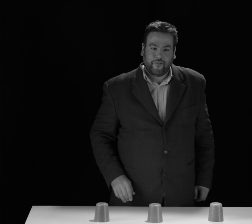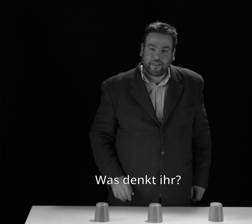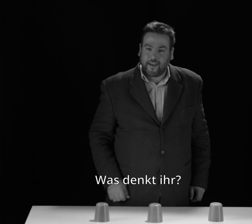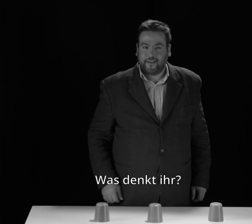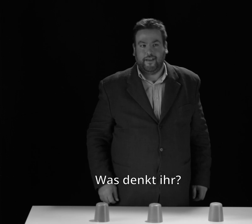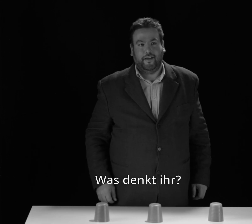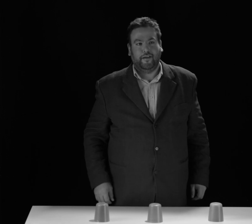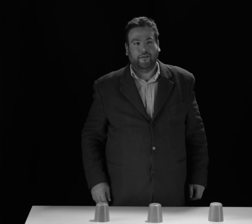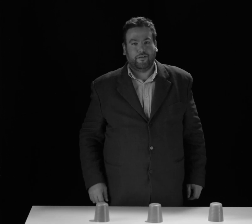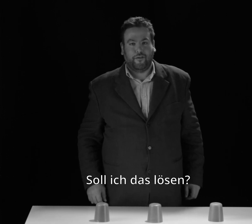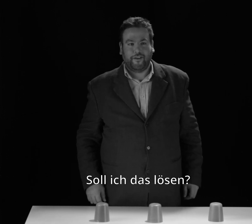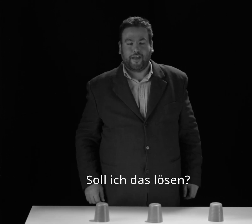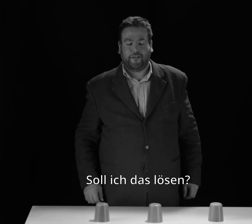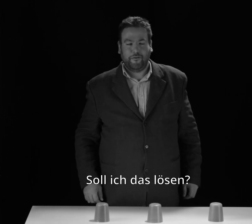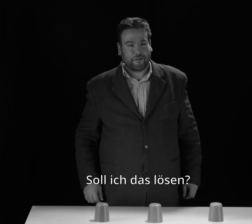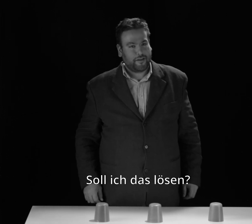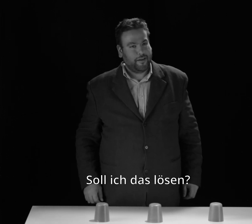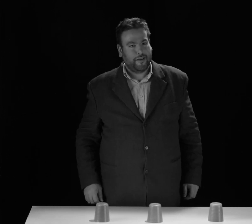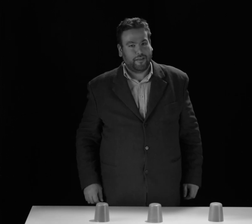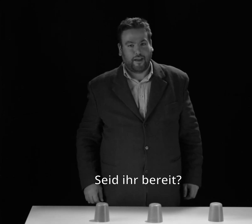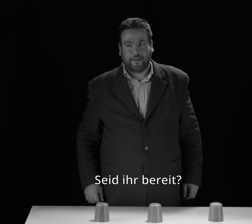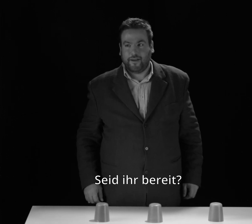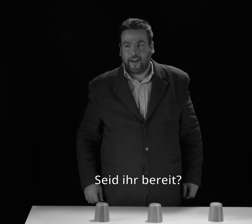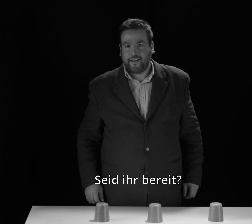Was denkt ihr? Sollen wir das lösen? Seid ihr bereit?